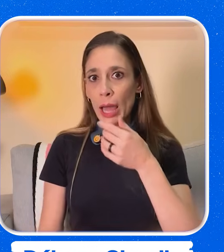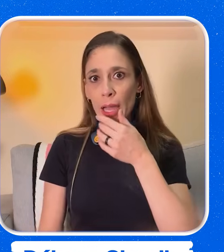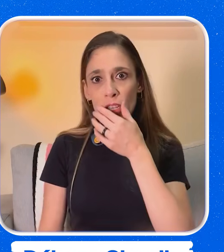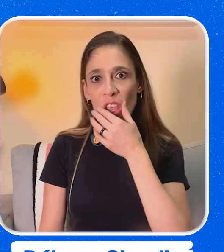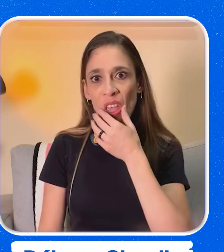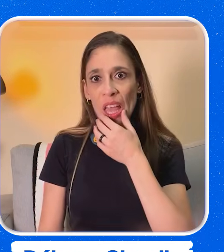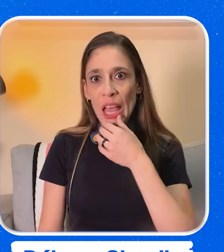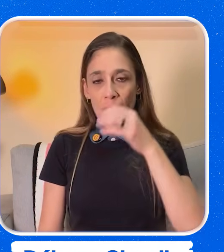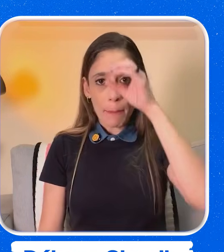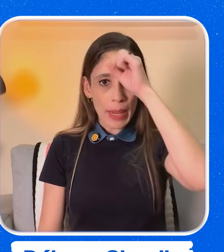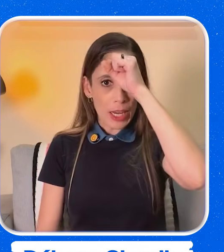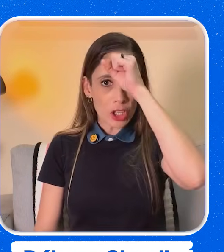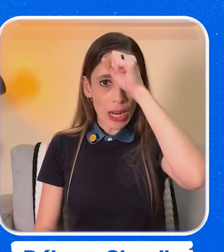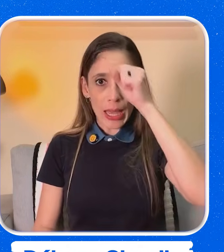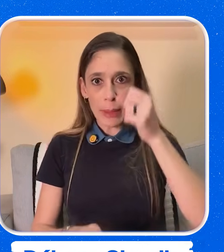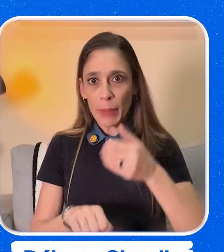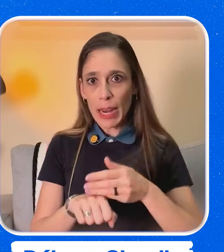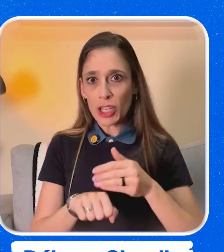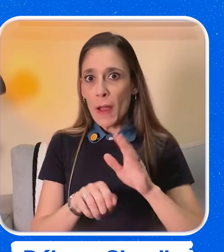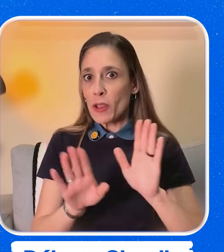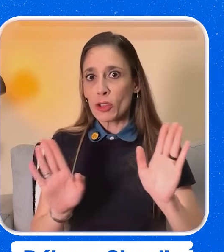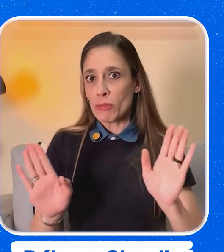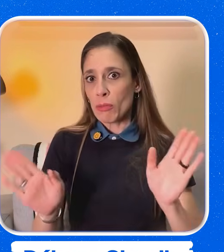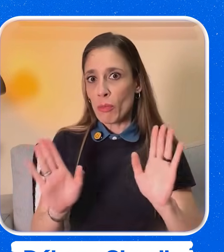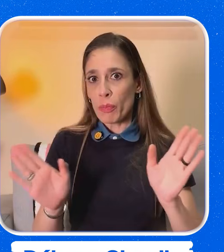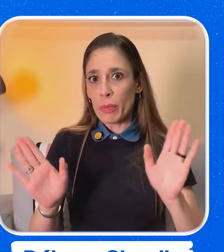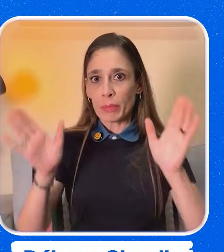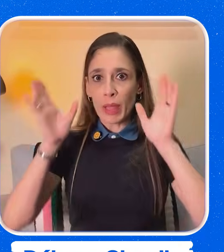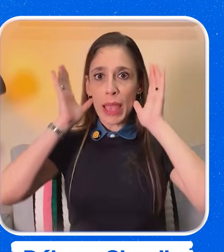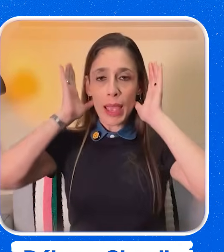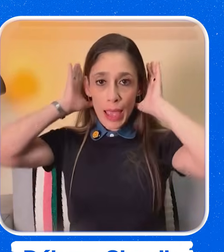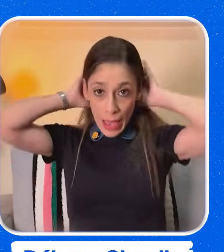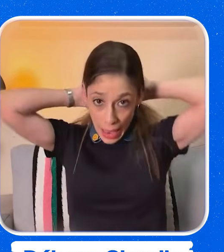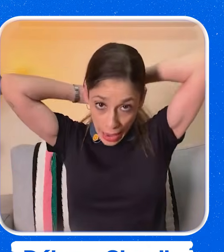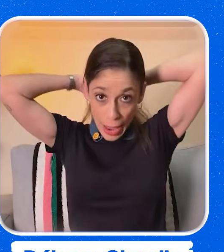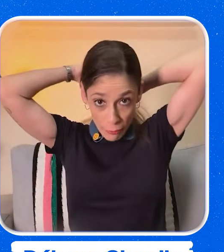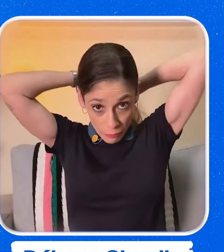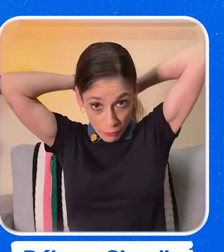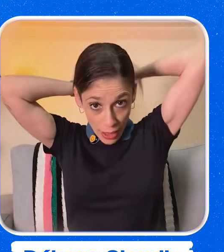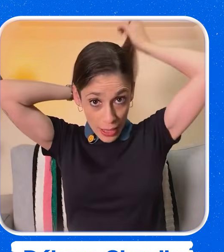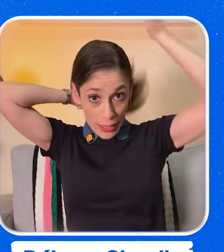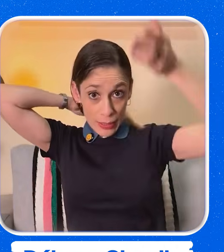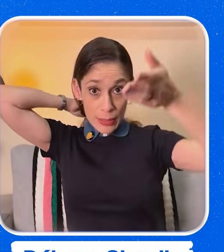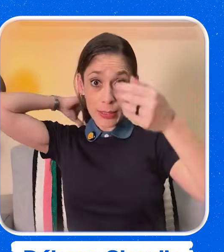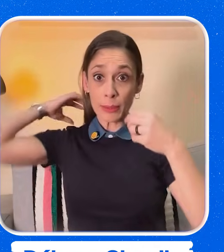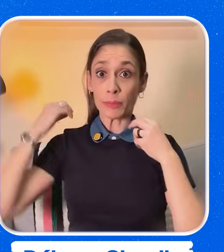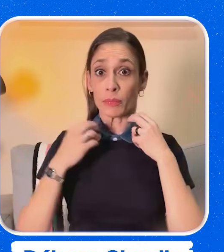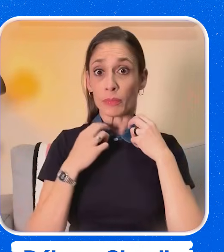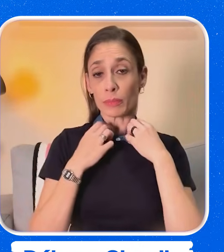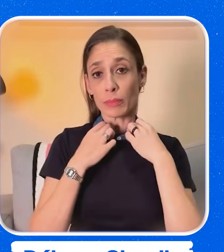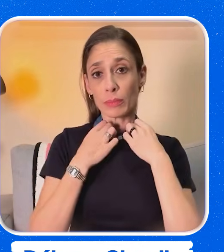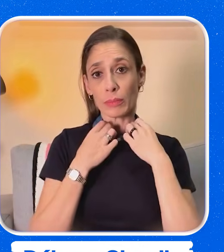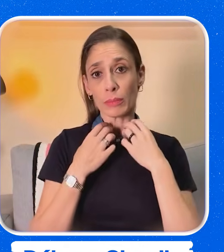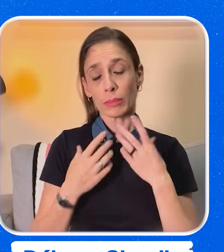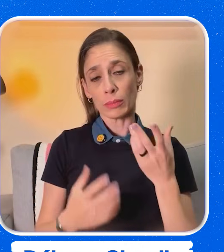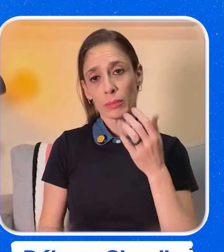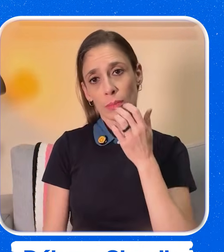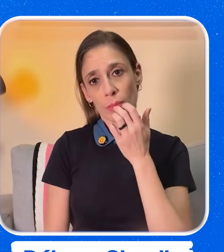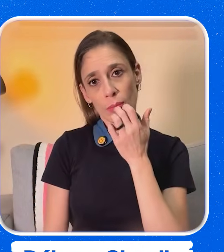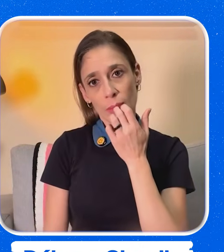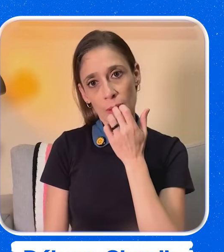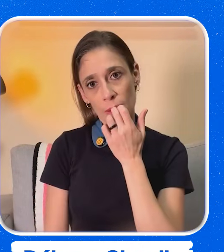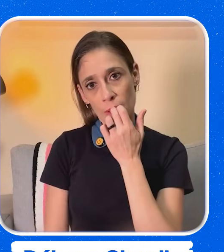na coragem, Não, aprende lá na prática, eu vou fazer o curso, eu vou fazer o curso. é Eu não fácil. sei quando que eu